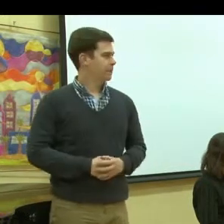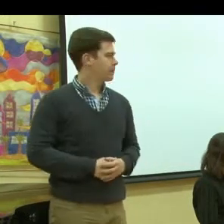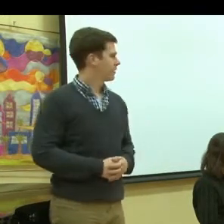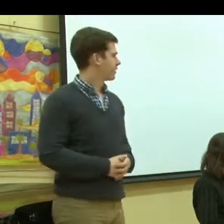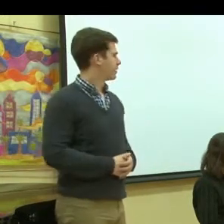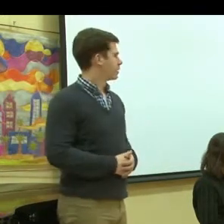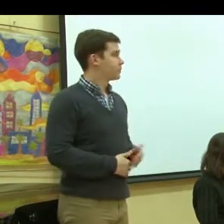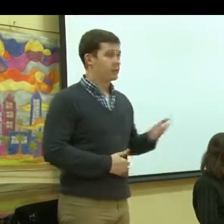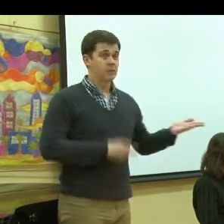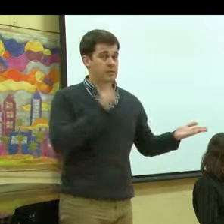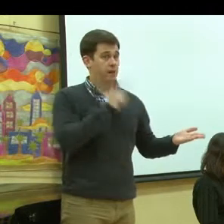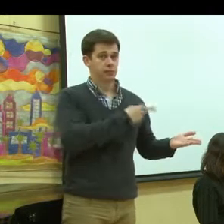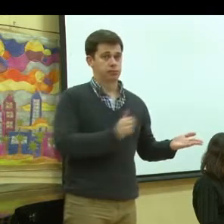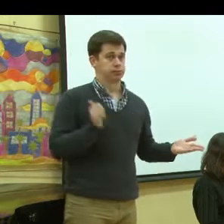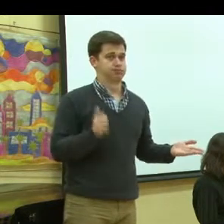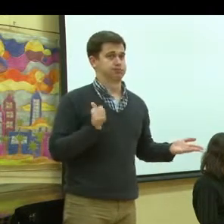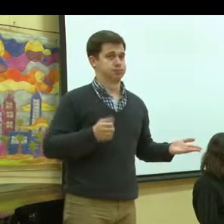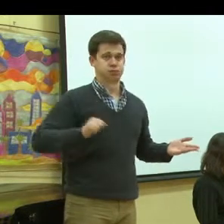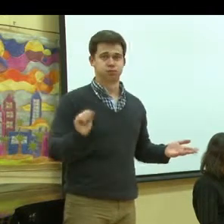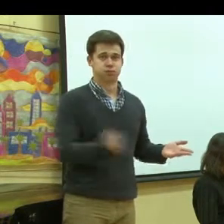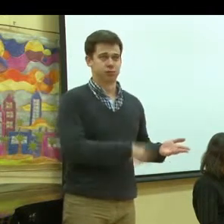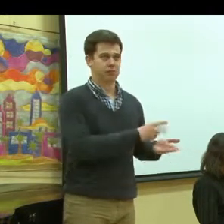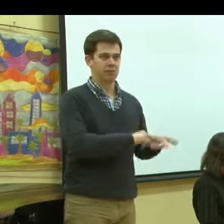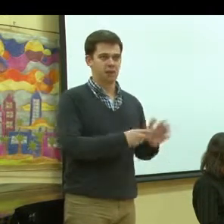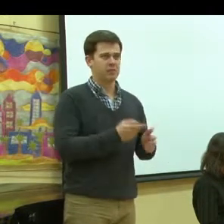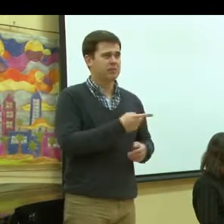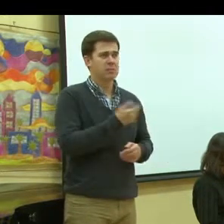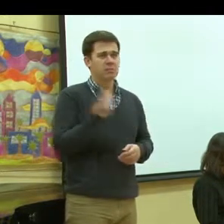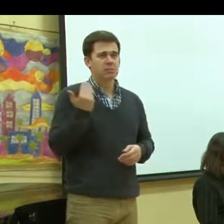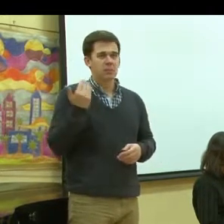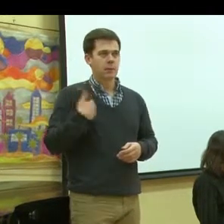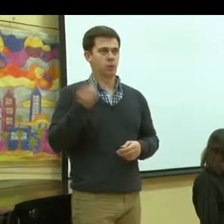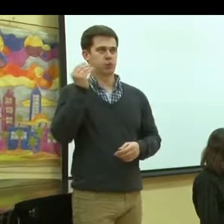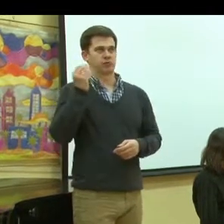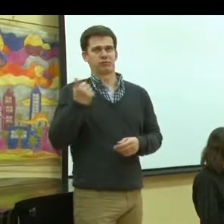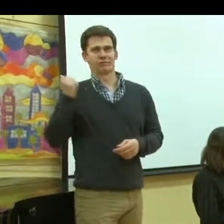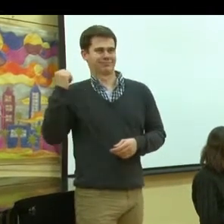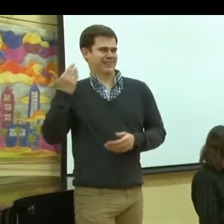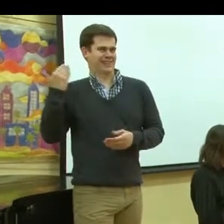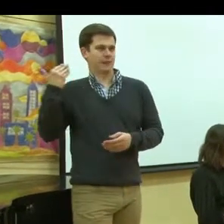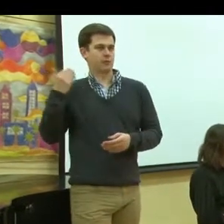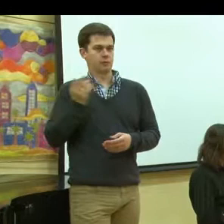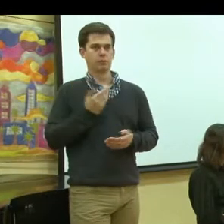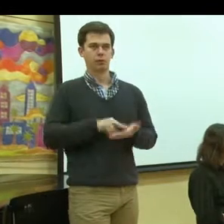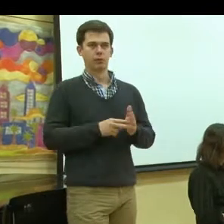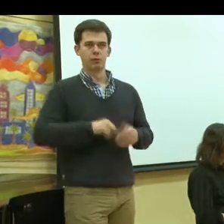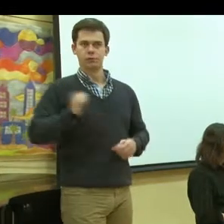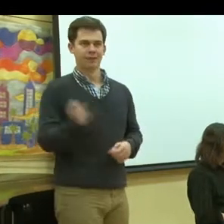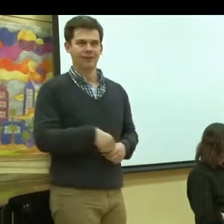tango. Y es fenomenal, to też musimy podkreślić, dopiero kilka lekcji, a pięknie, naprawdę cudownie to wychodzi. I una entrega tiene